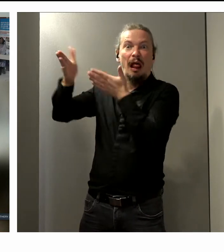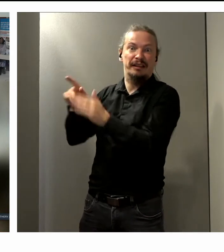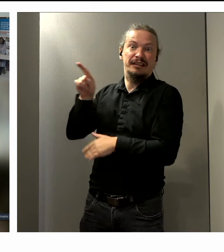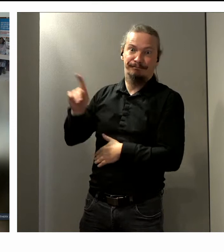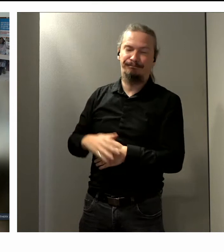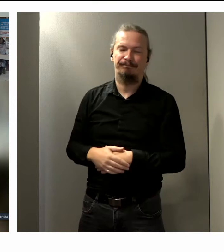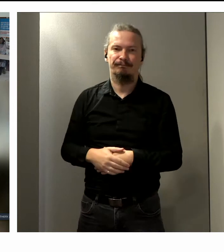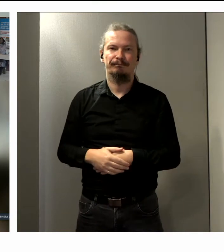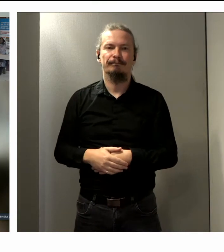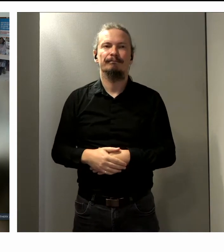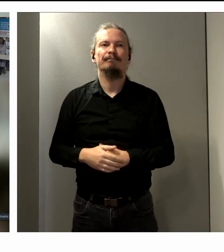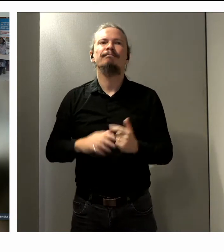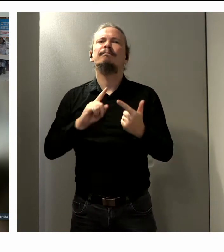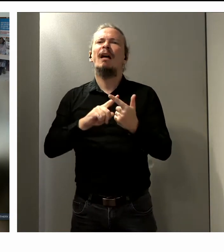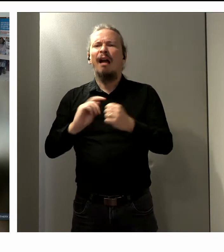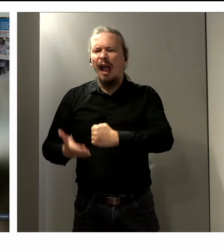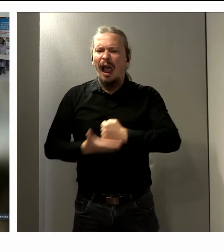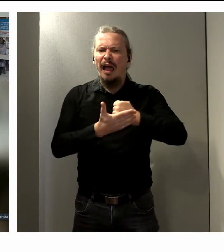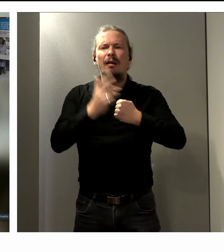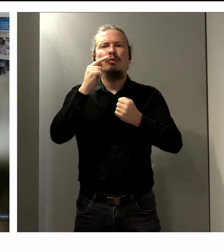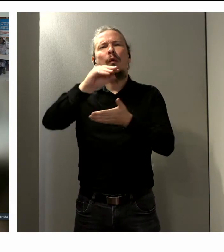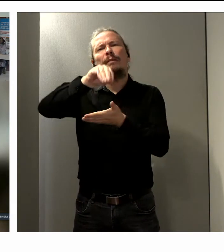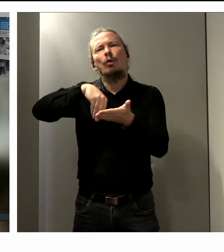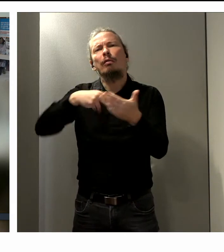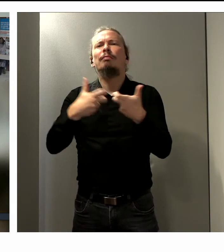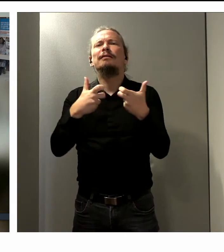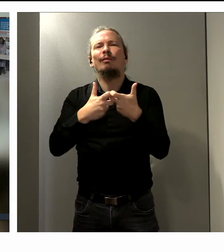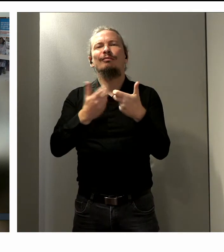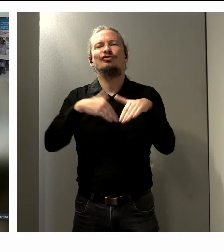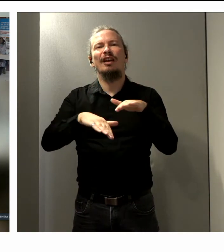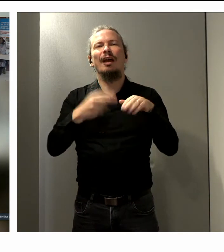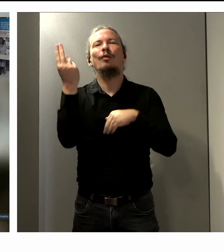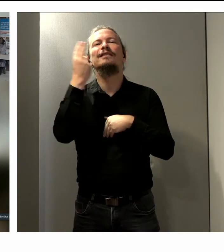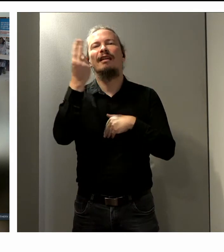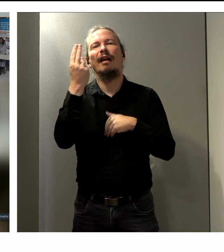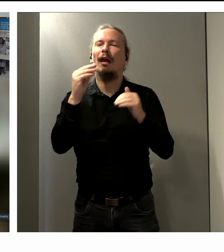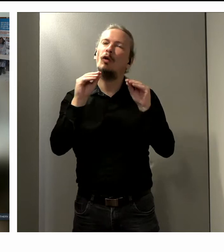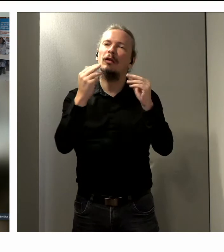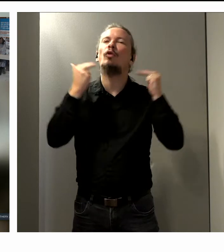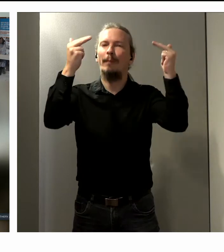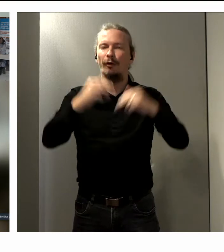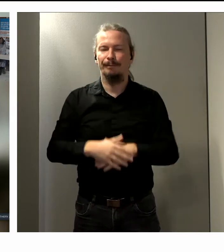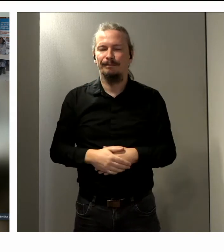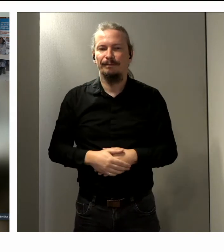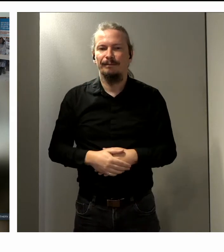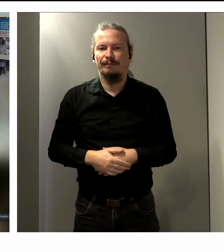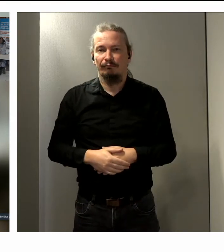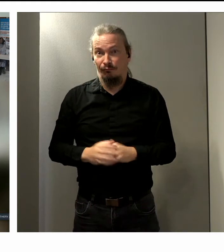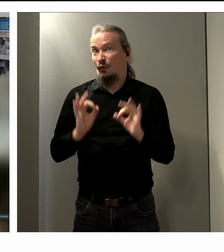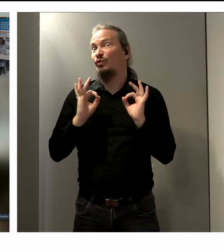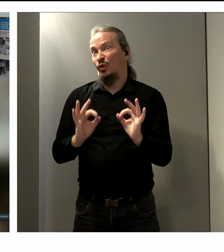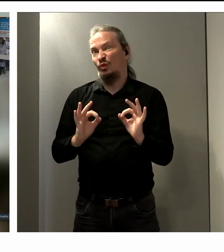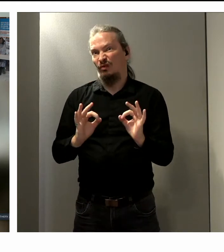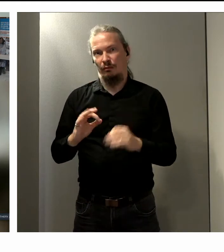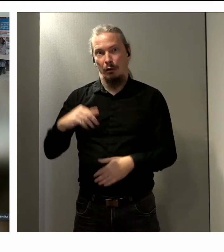ce qui concerne l'aide à l'enseignement supérieur et notamment la prise de notes, Il est vrai, et je ne pense pas me tromper en disant que c'est